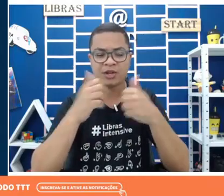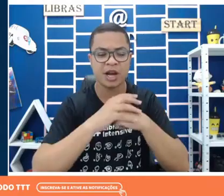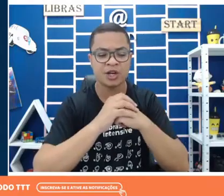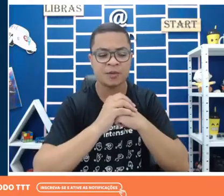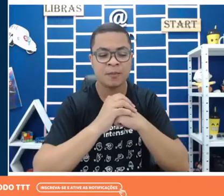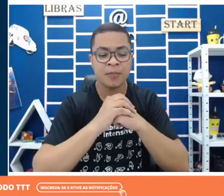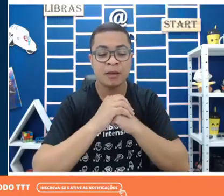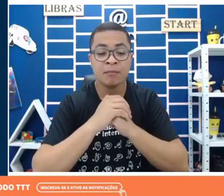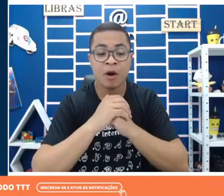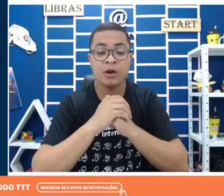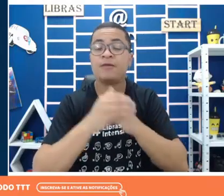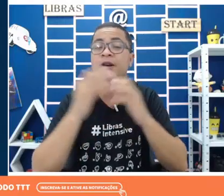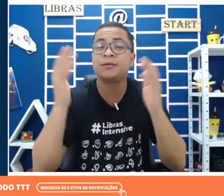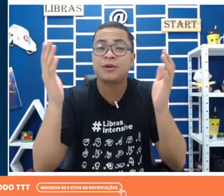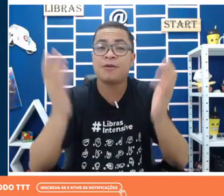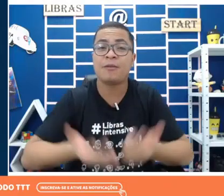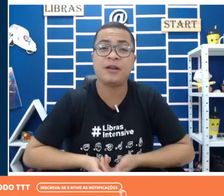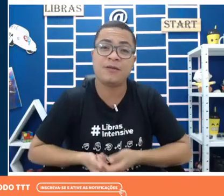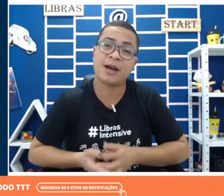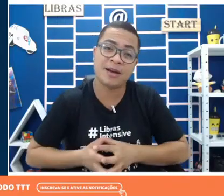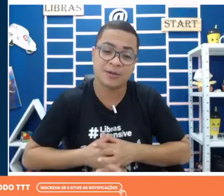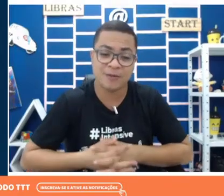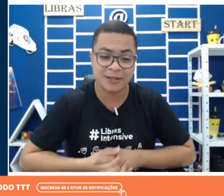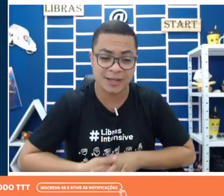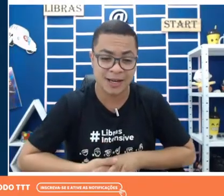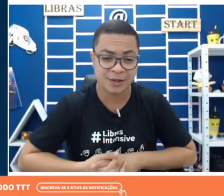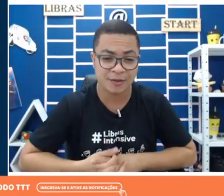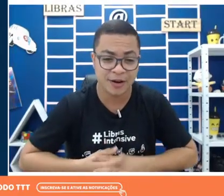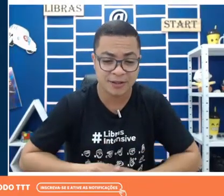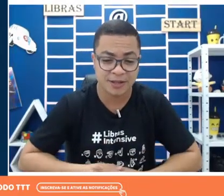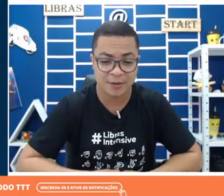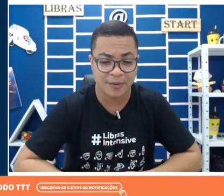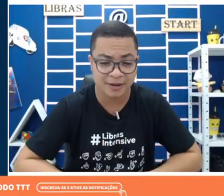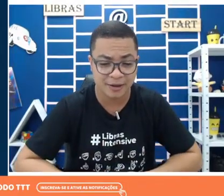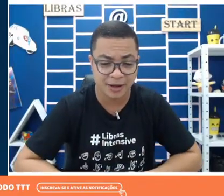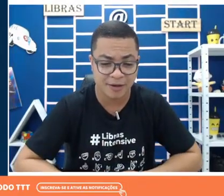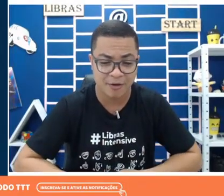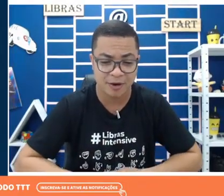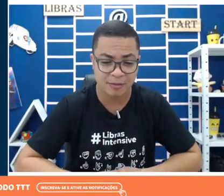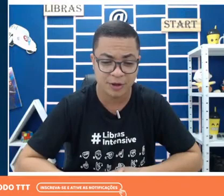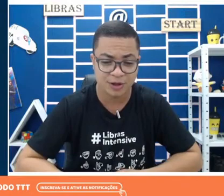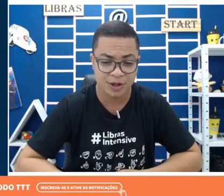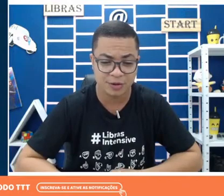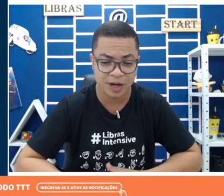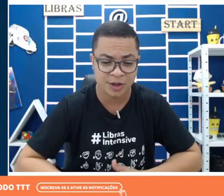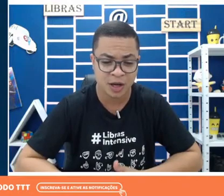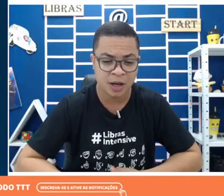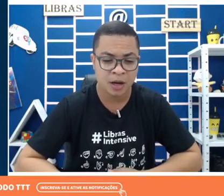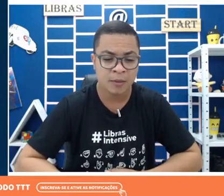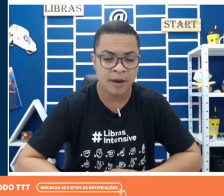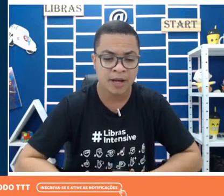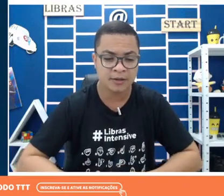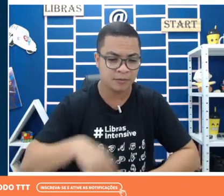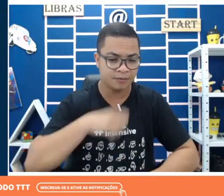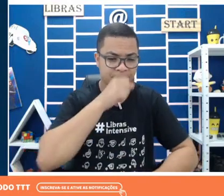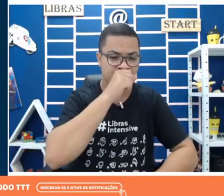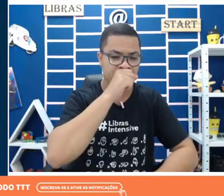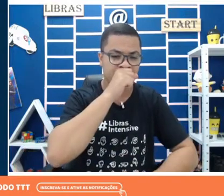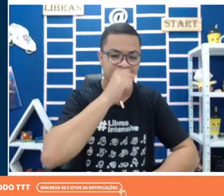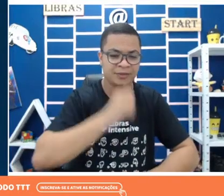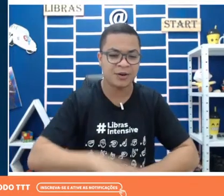Muito bem, gente. Bom, infelizmente eu não vou poder ficar mais com vocês. Eu tô vendo que vocês estão comentando aqui, ó, que bonitinho, gente.